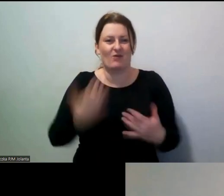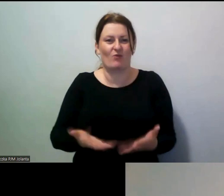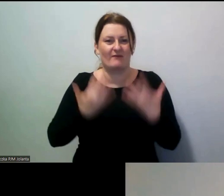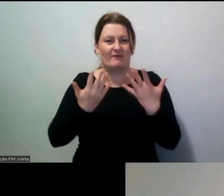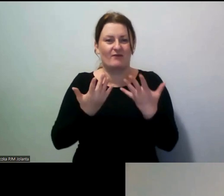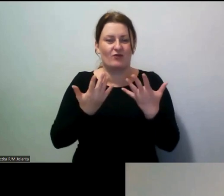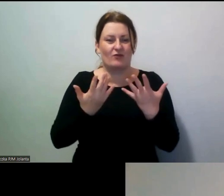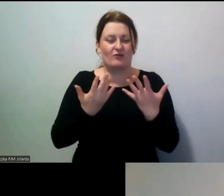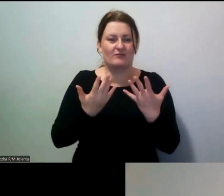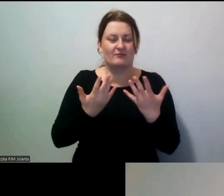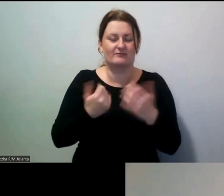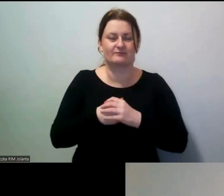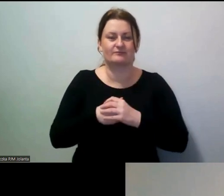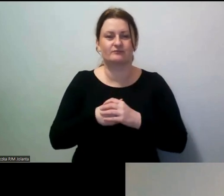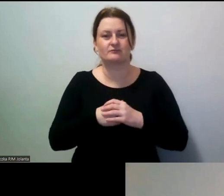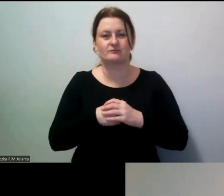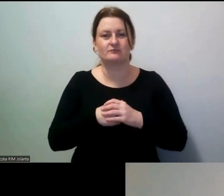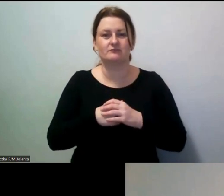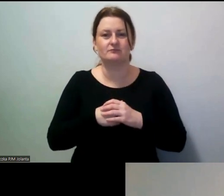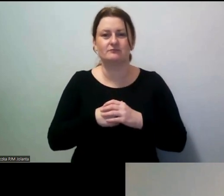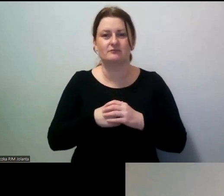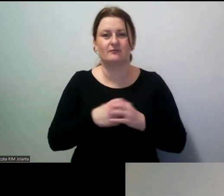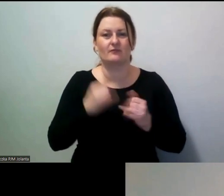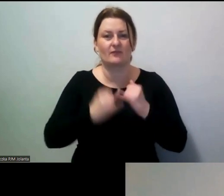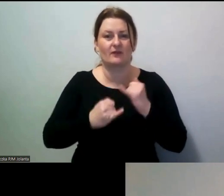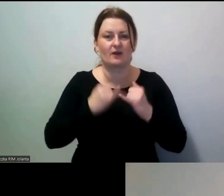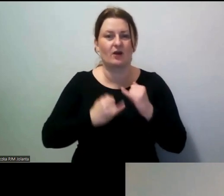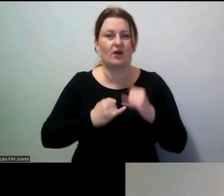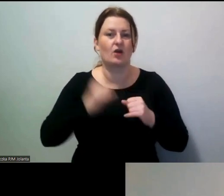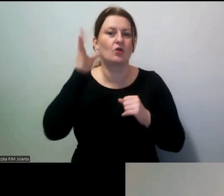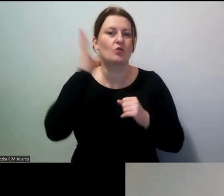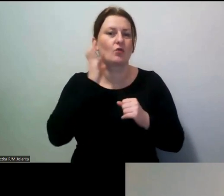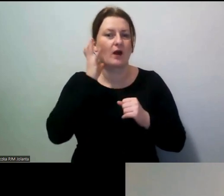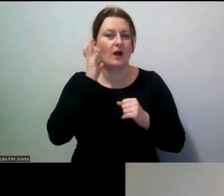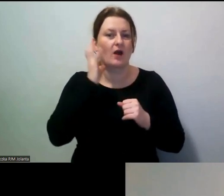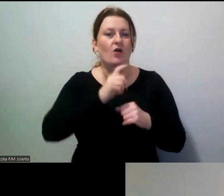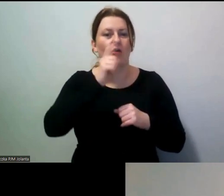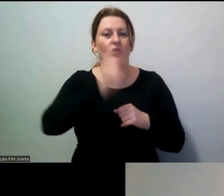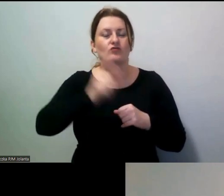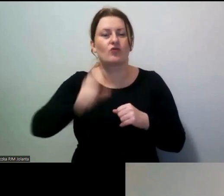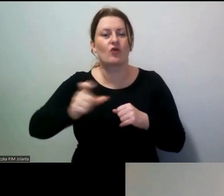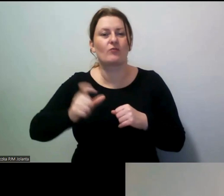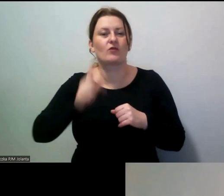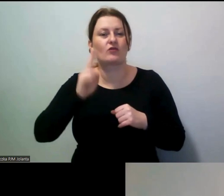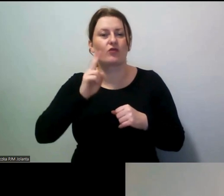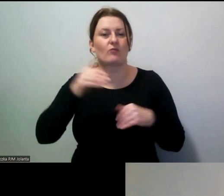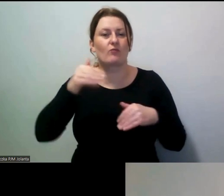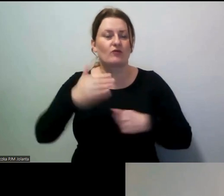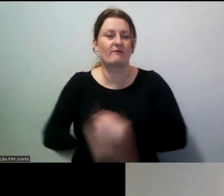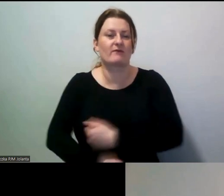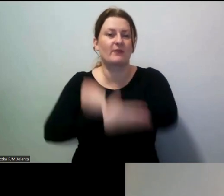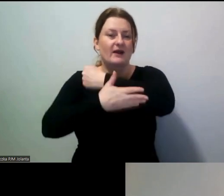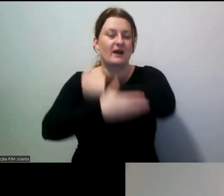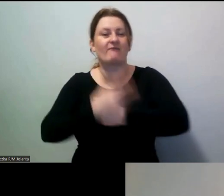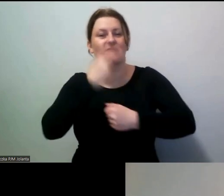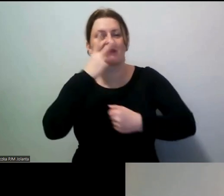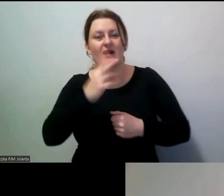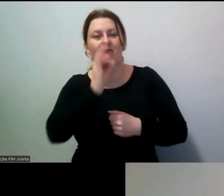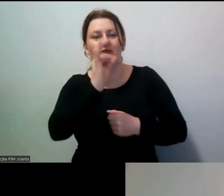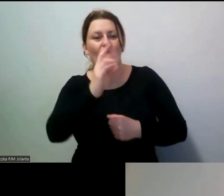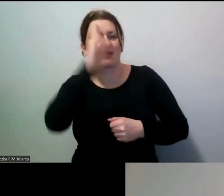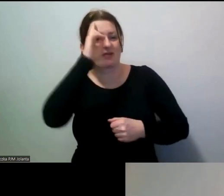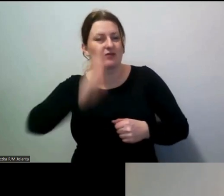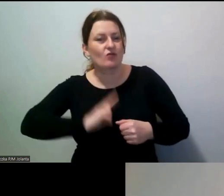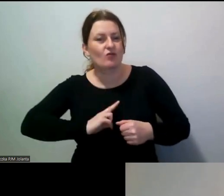więc jeśli słuchają nas tutaj osoby, które może wspierały, widziały, jak w ich placówkach